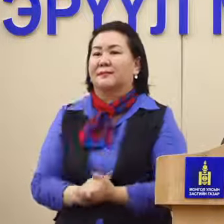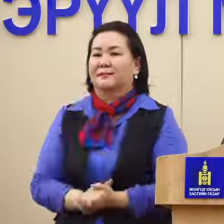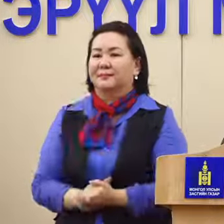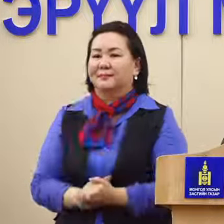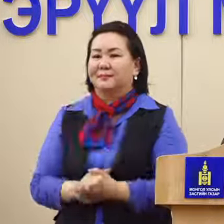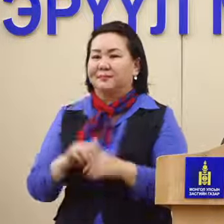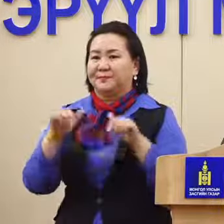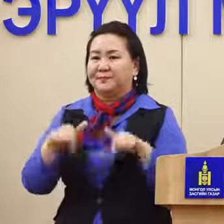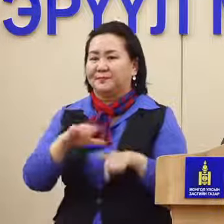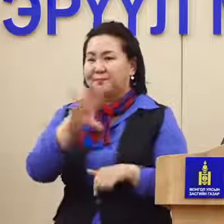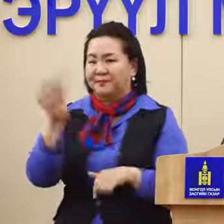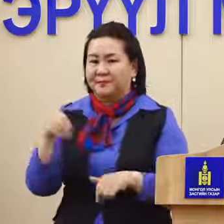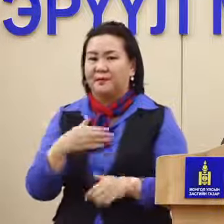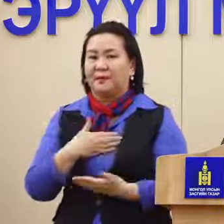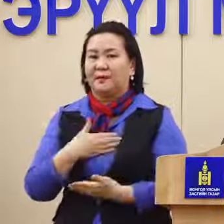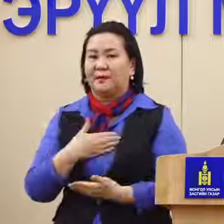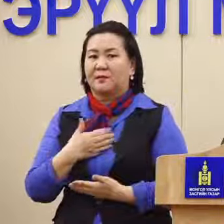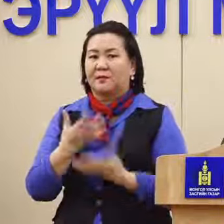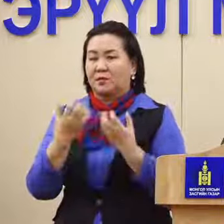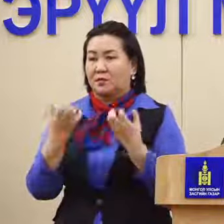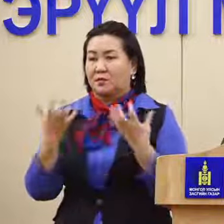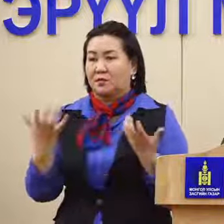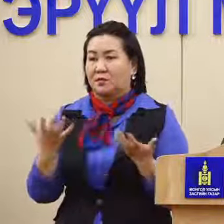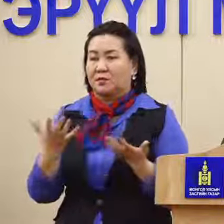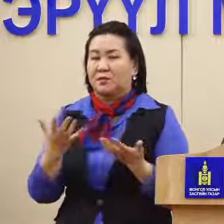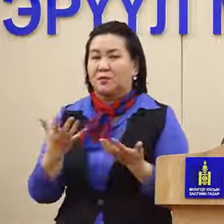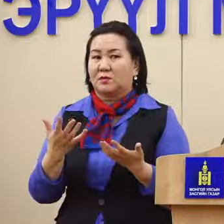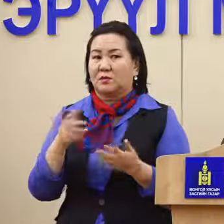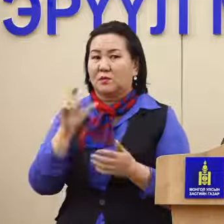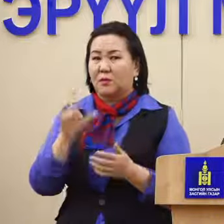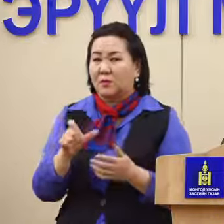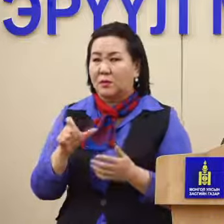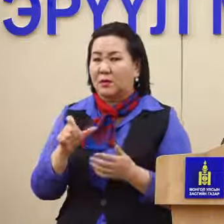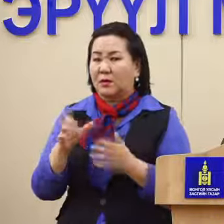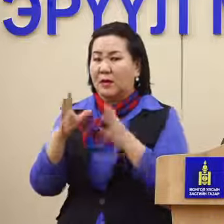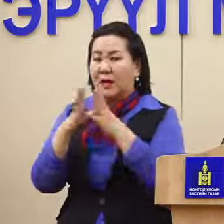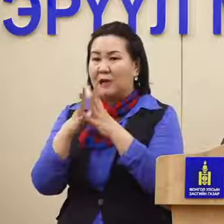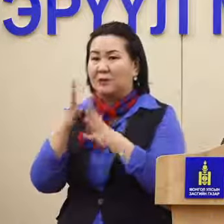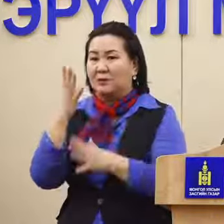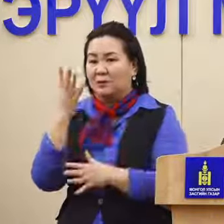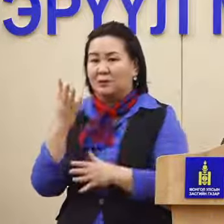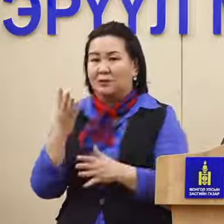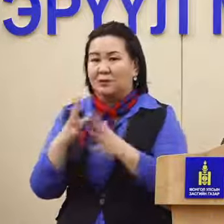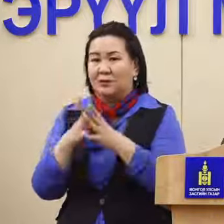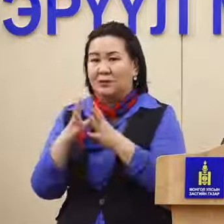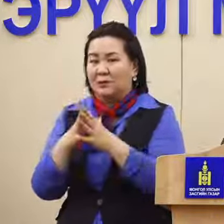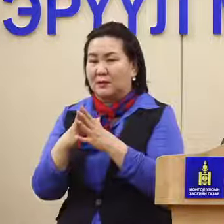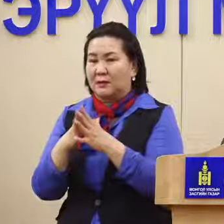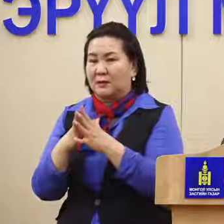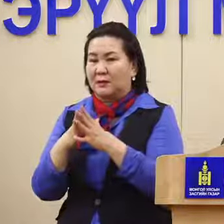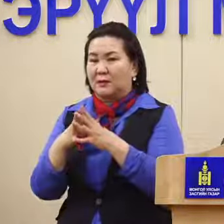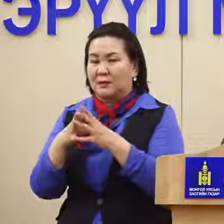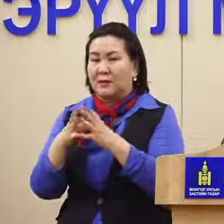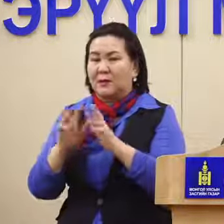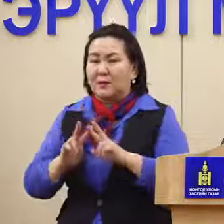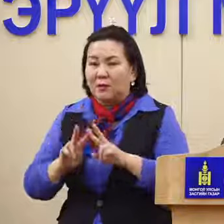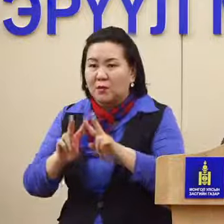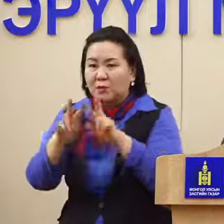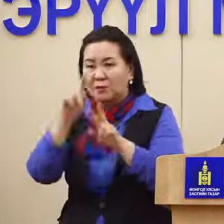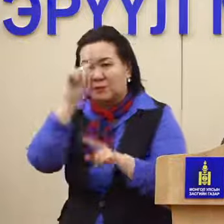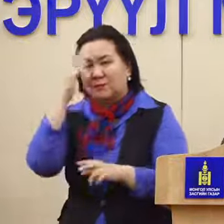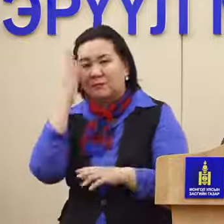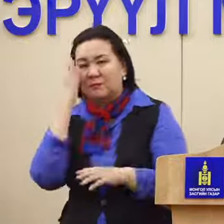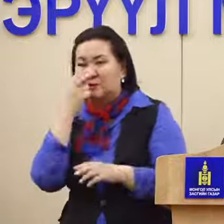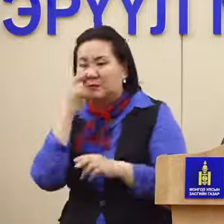За тэгээд бидний хувьд бол өшөө энэ хүнээ 10 багтаал 10 хоног үргэлжилж эмчилж